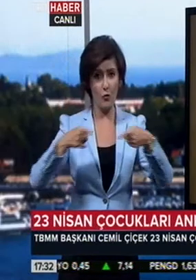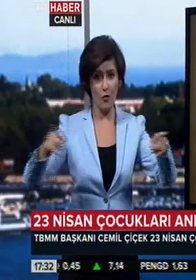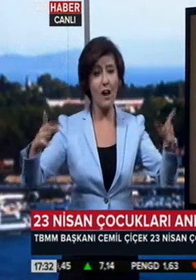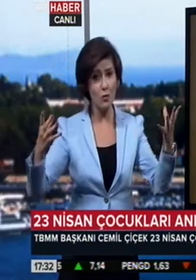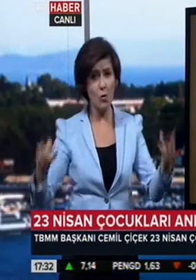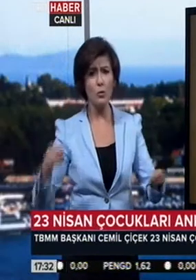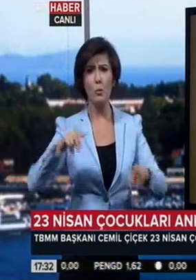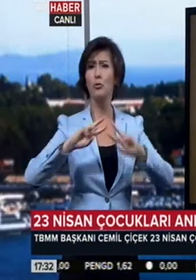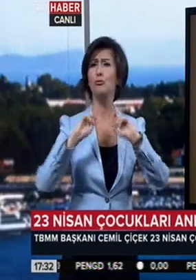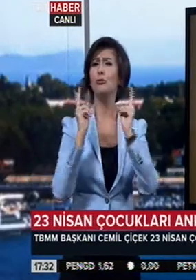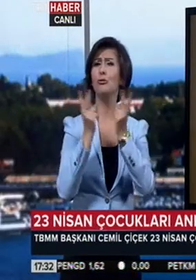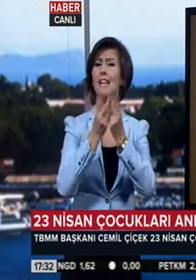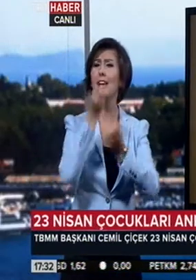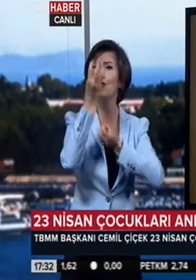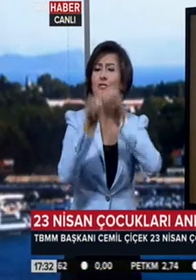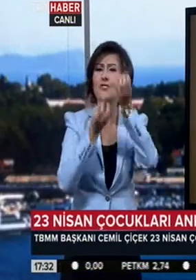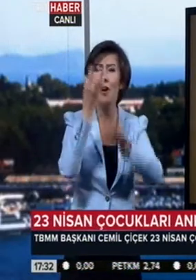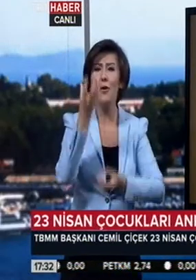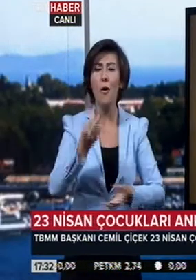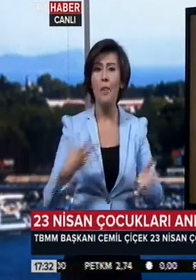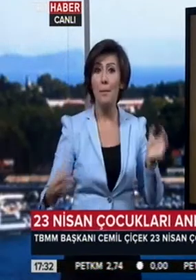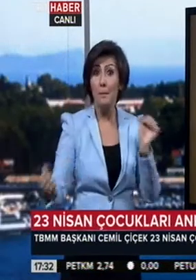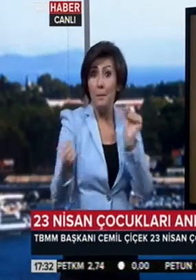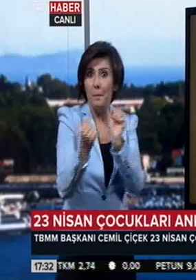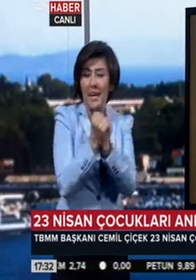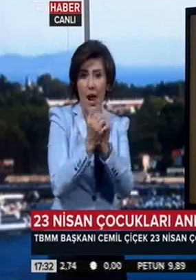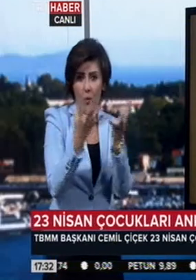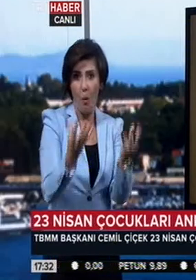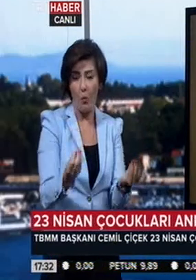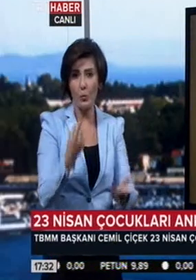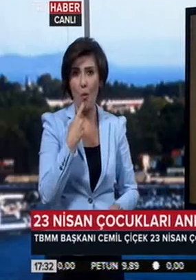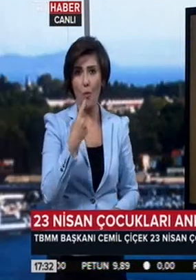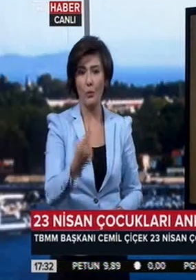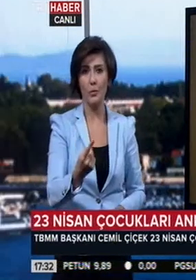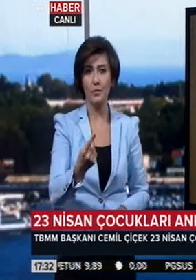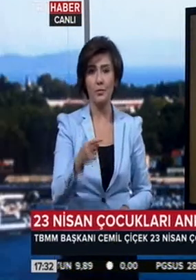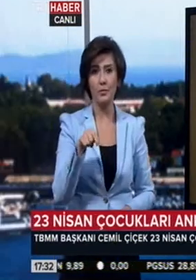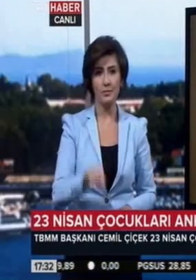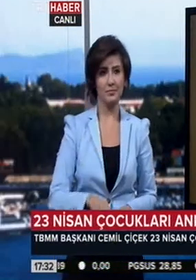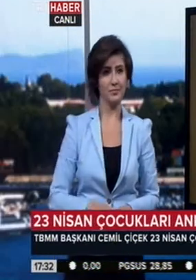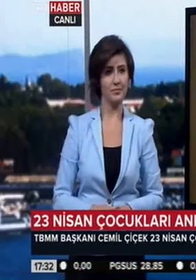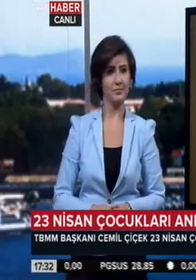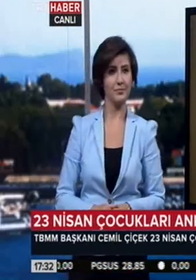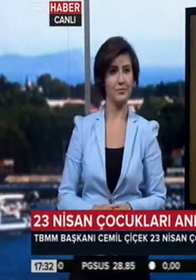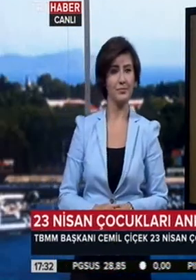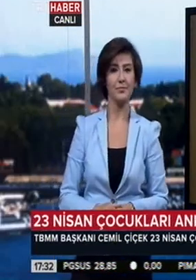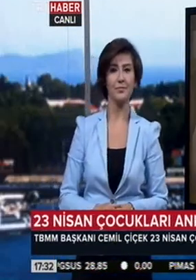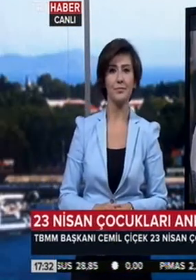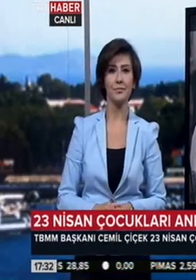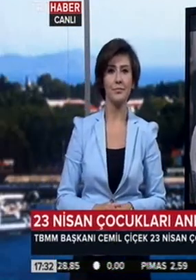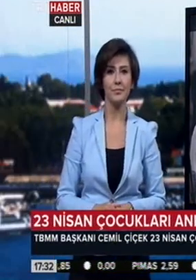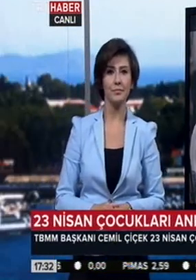da olsa bu dünyanın çiçekleri olarak bir araya gelebiliyorsunuz. Dear children, you are the flowers